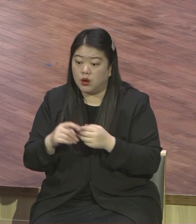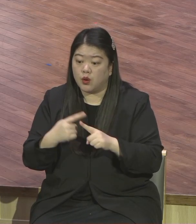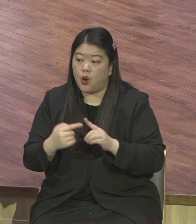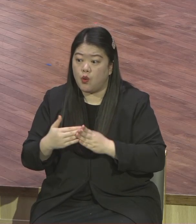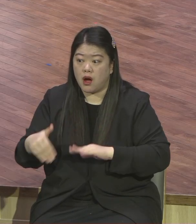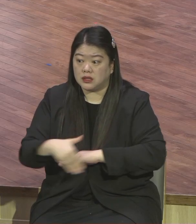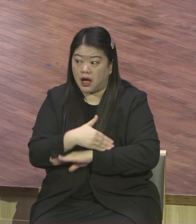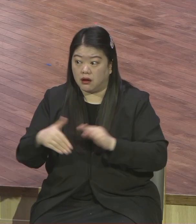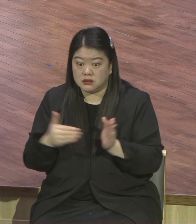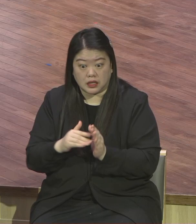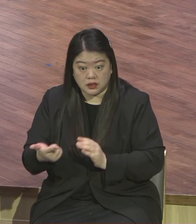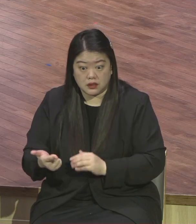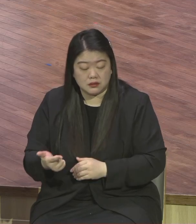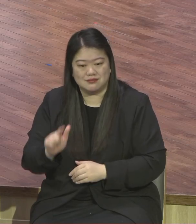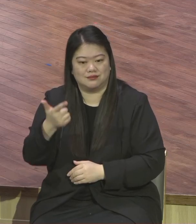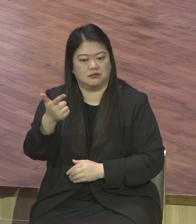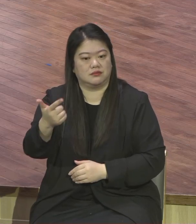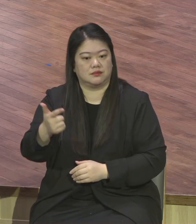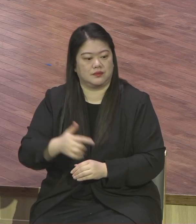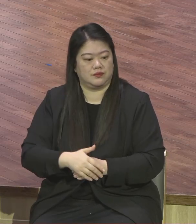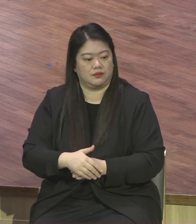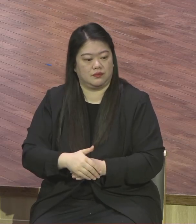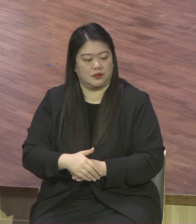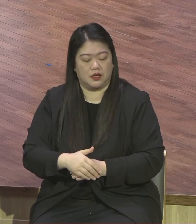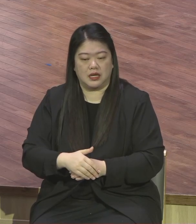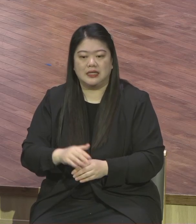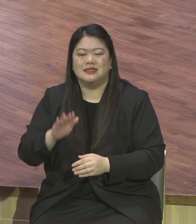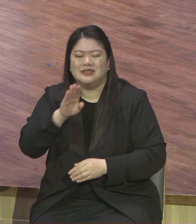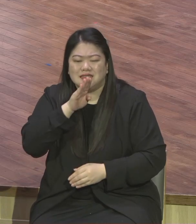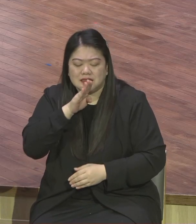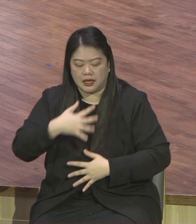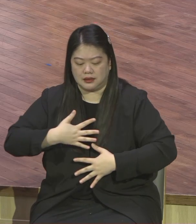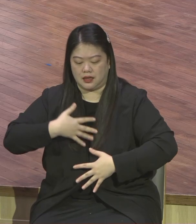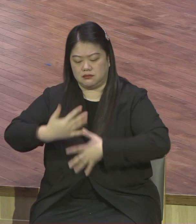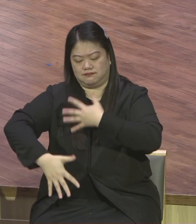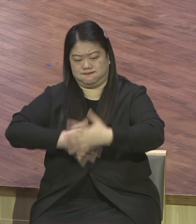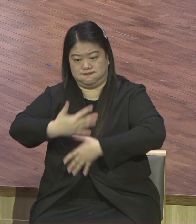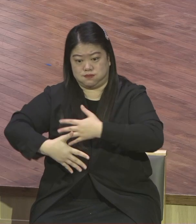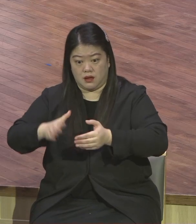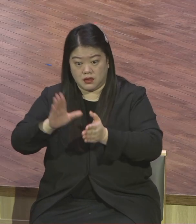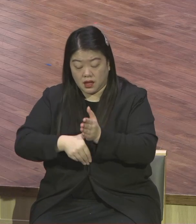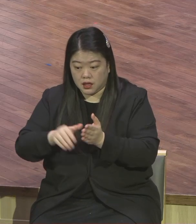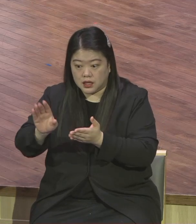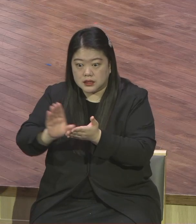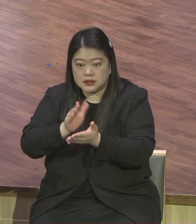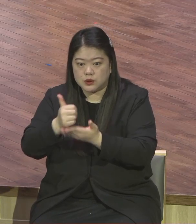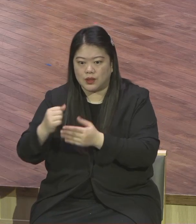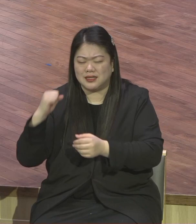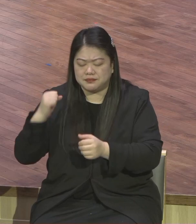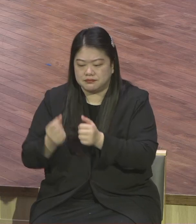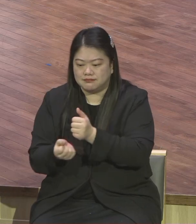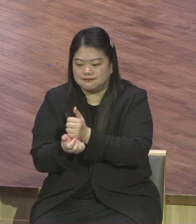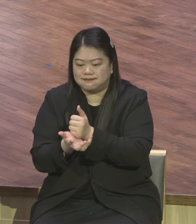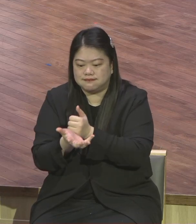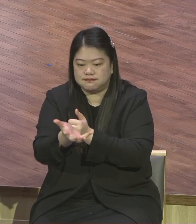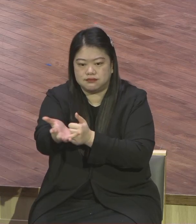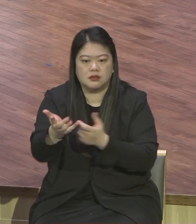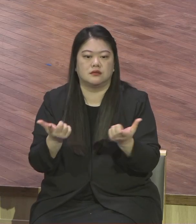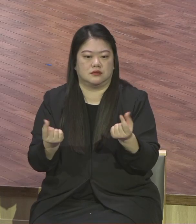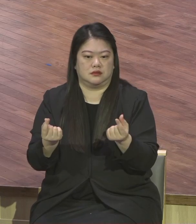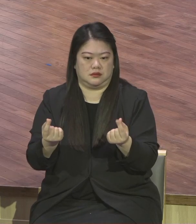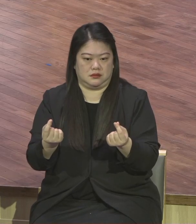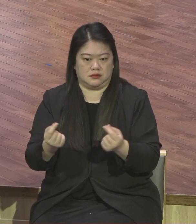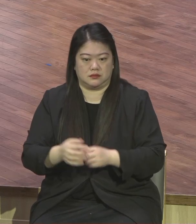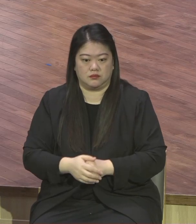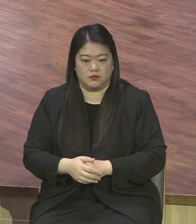그리스도의 향기가 난다. 이 그리스도인이 달라요. 불신자가 볼 때 달라요. 직장을 다녔는데 같은